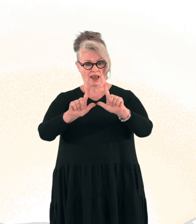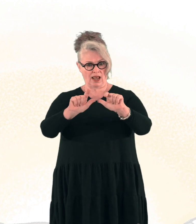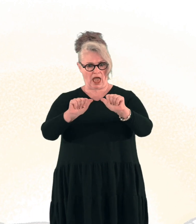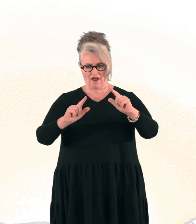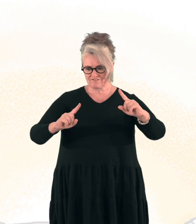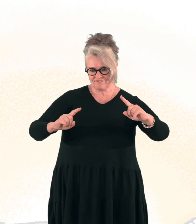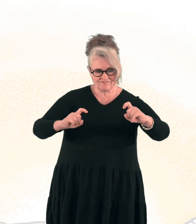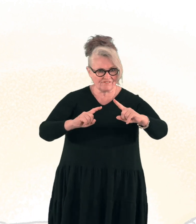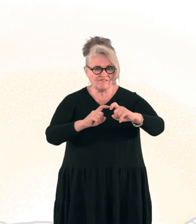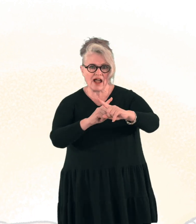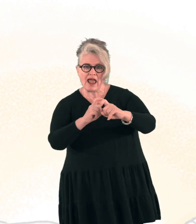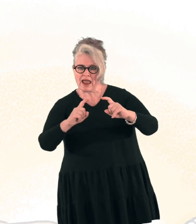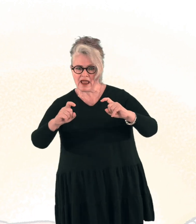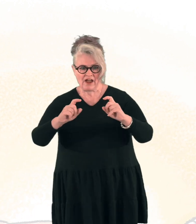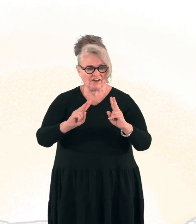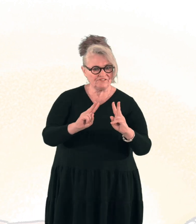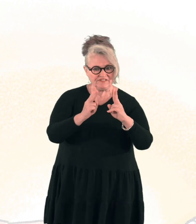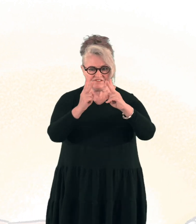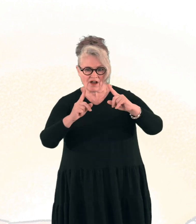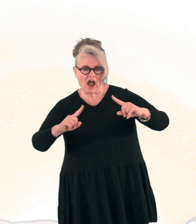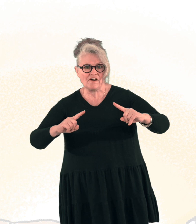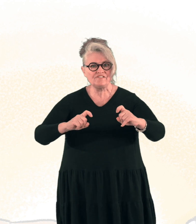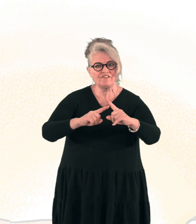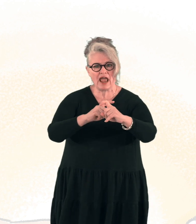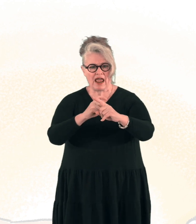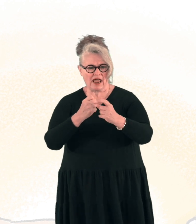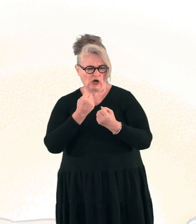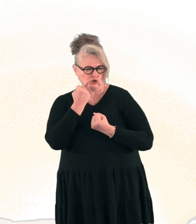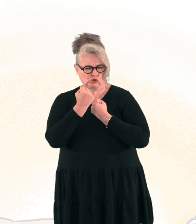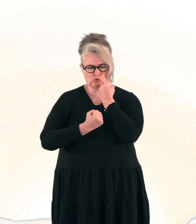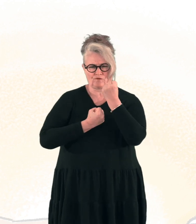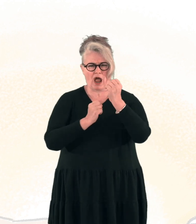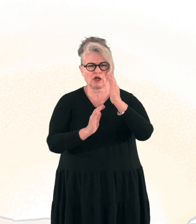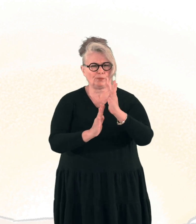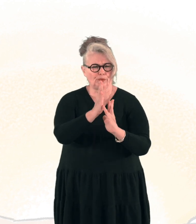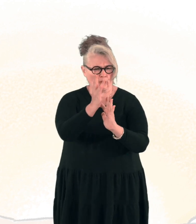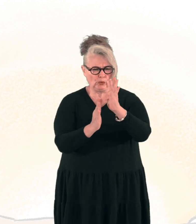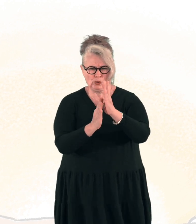là les vers ne meurent pas et la souffrance brûle toujours comme un